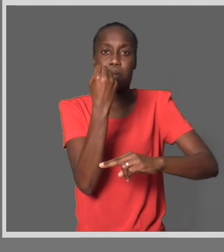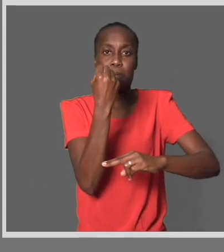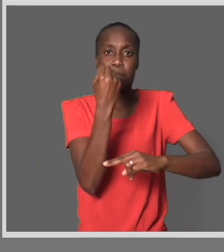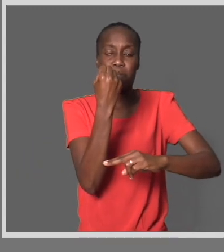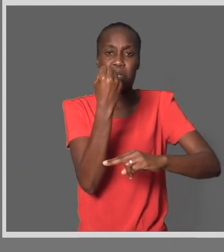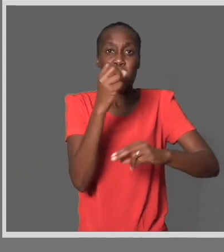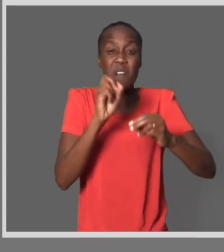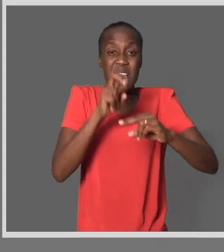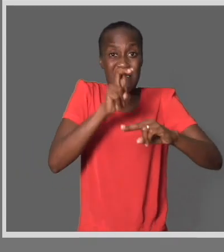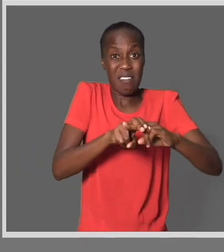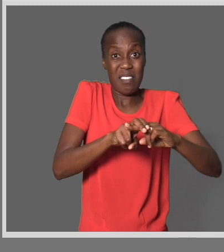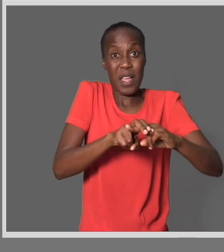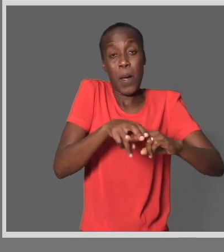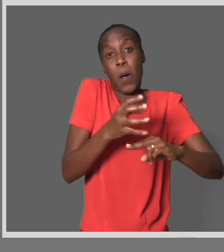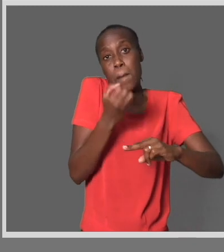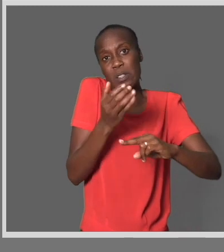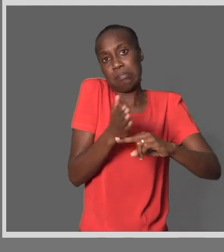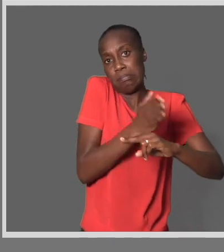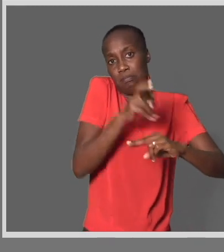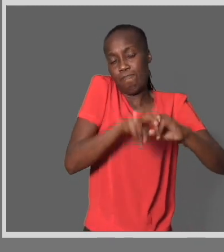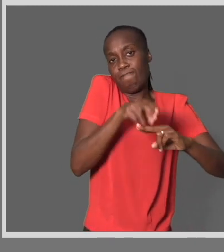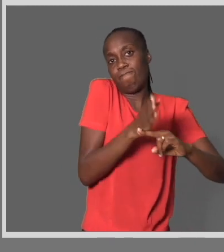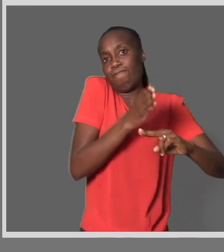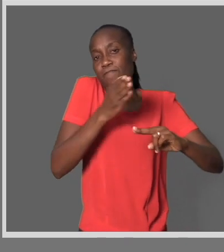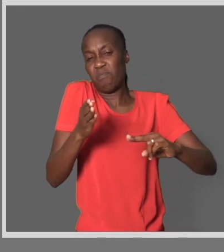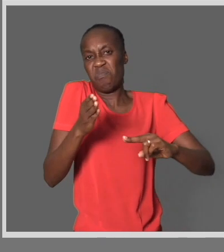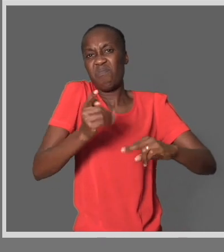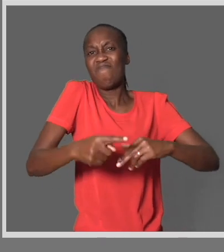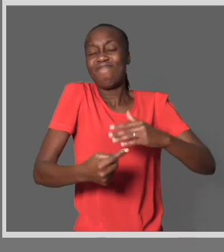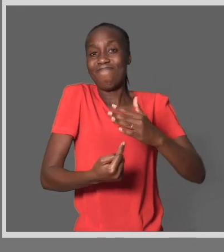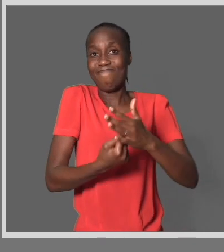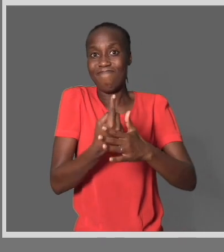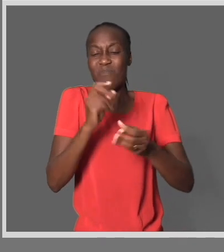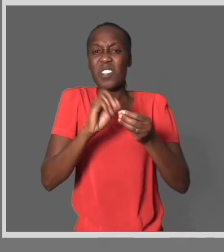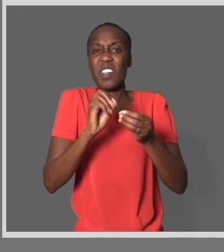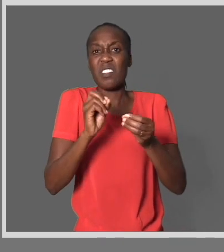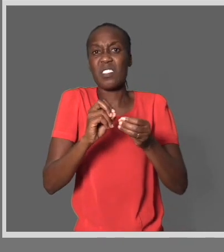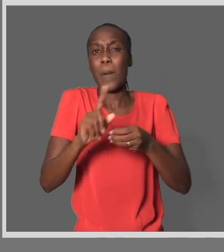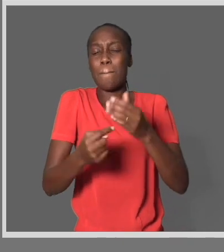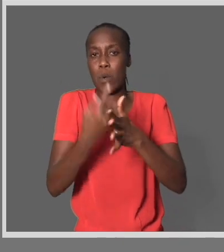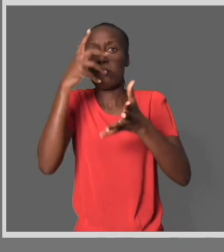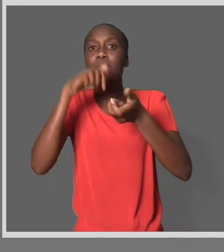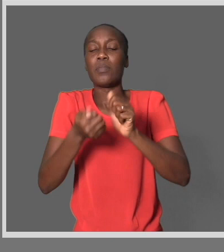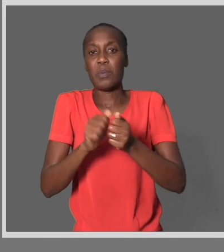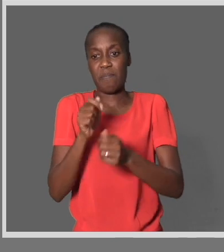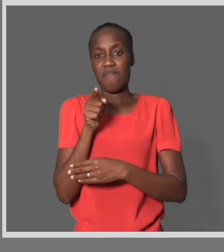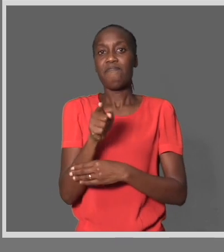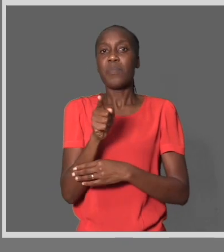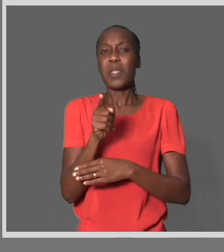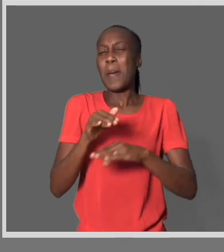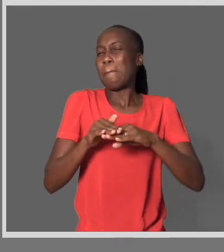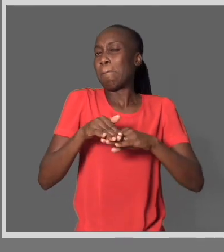sentar para um ou para outro lado, propiciando, assim, o aparecimento da escoliose, né?